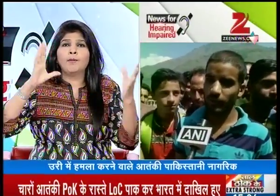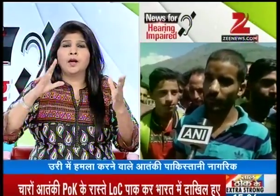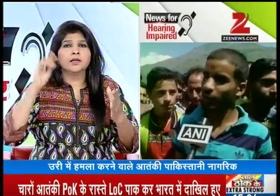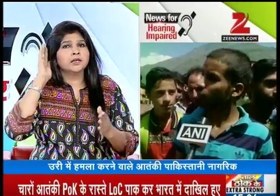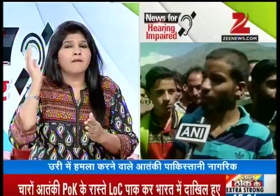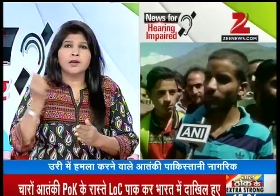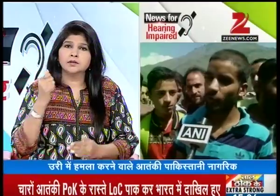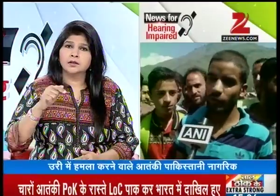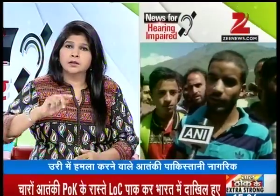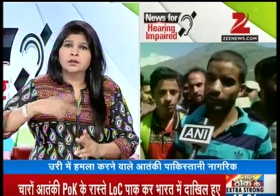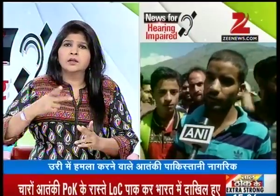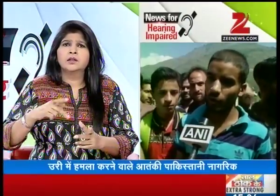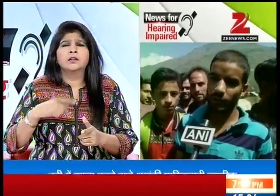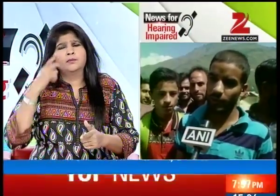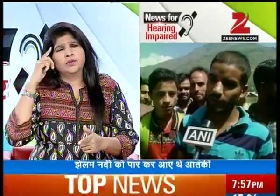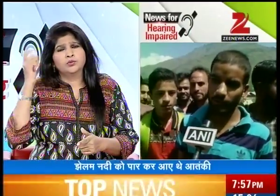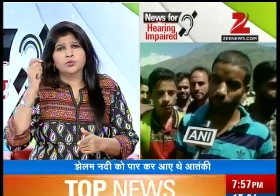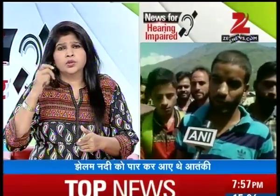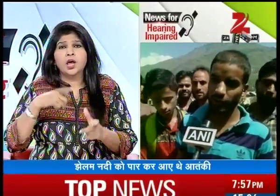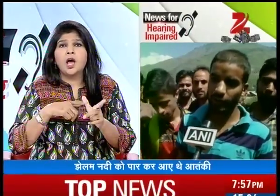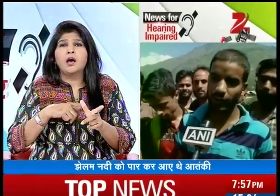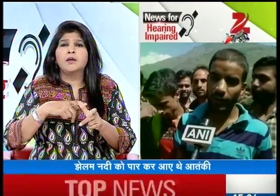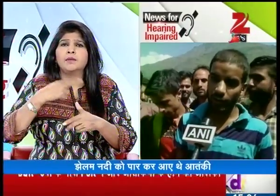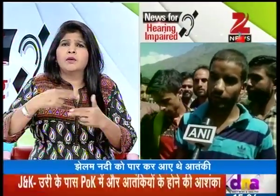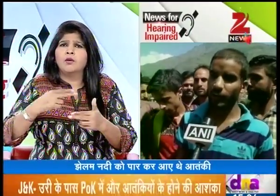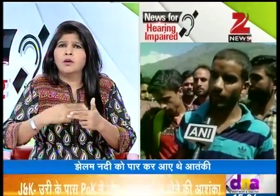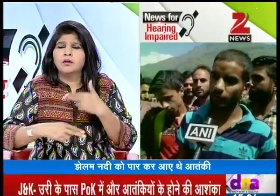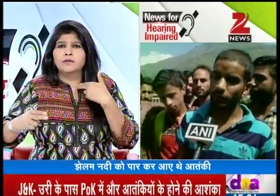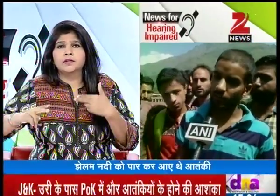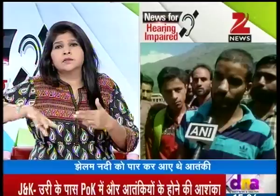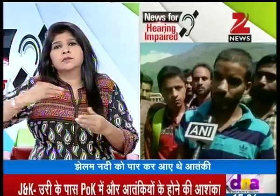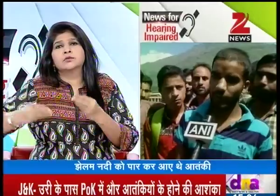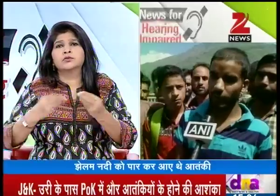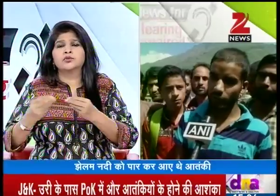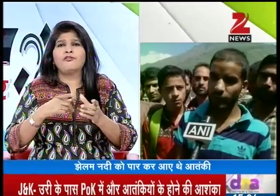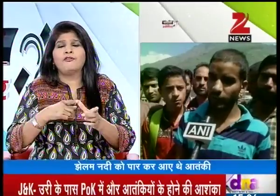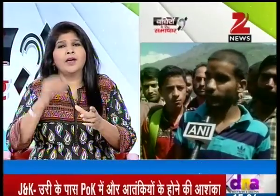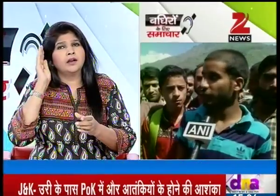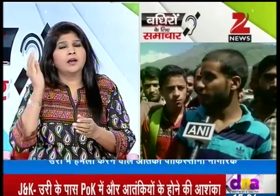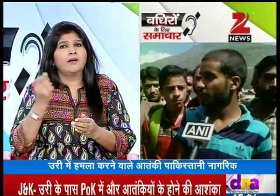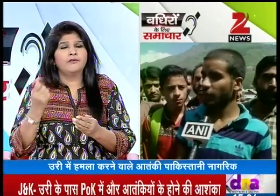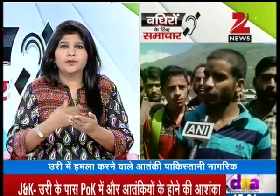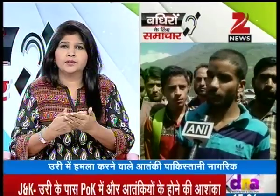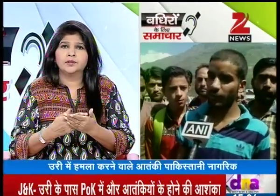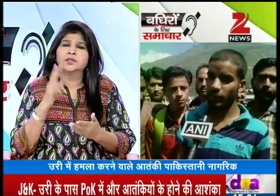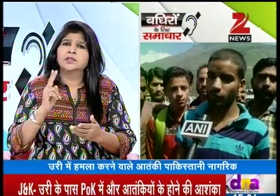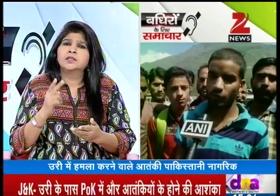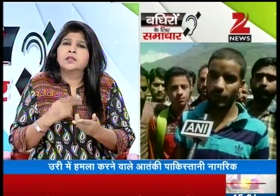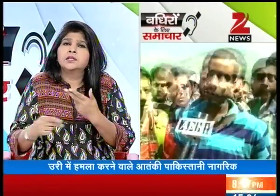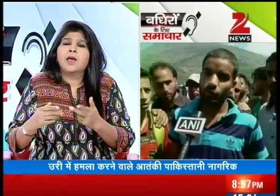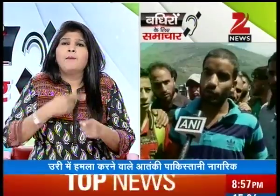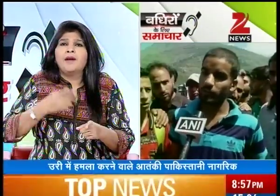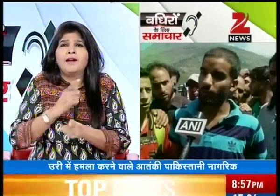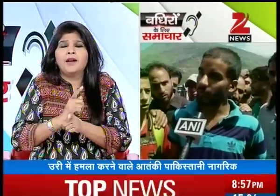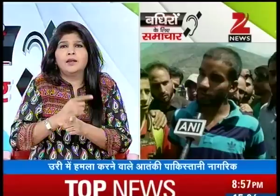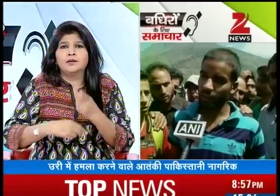मतलब हमें लगा कुछ आर्मी में होता रहता है, जैसे नॉर्मली ऐसे यहाँ पे होता ही रहता है, हफ्ते के बाद कुछ मतलब फायरिंग आवाज़ सुनाई देती रहती है, वैसे हमें लगा नॉर्मली वैसा ही कुछ